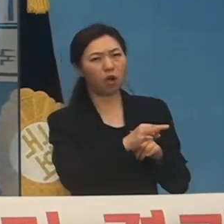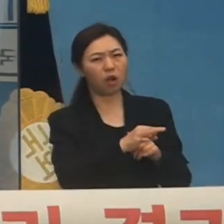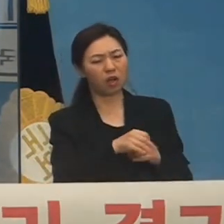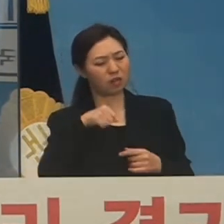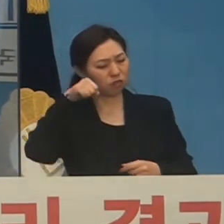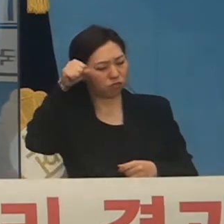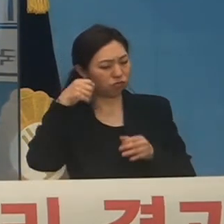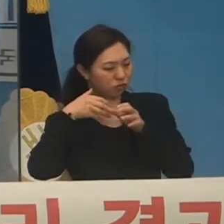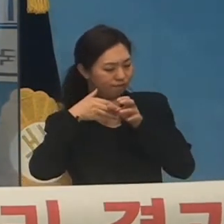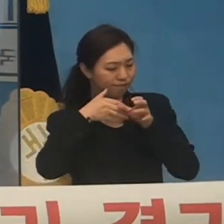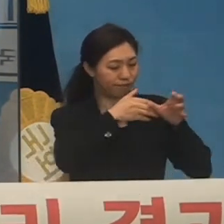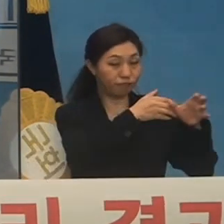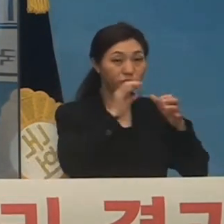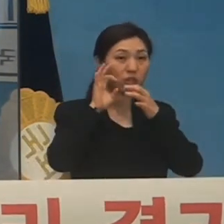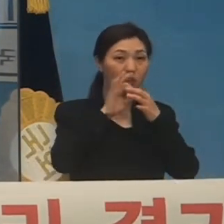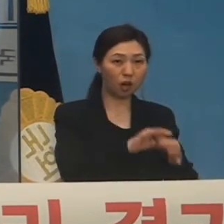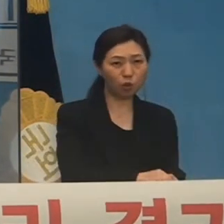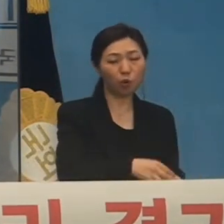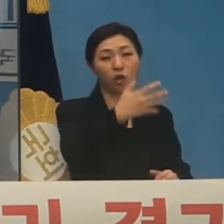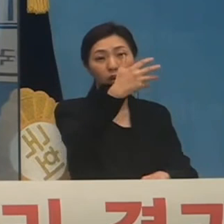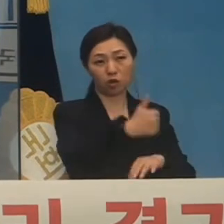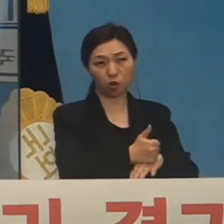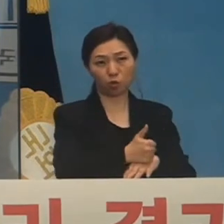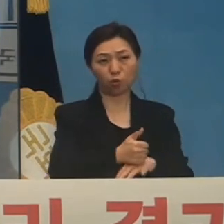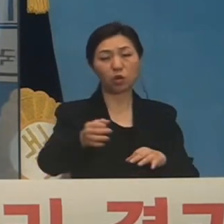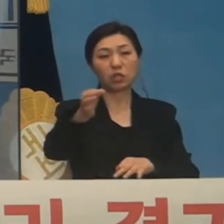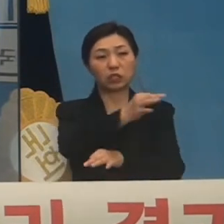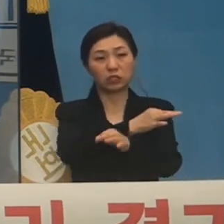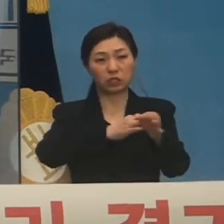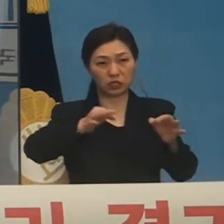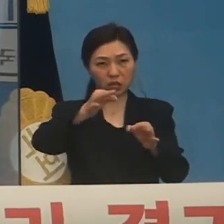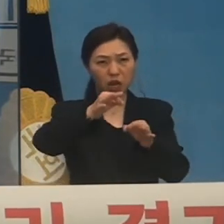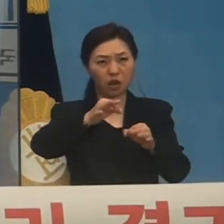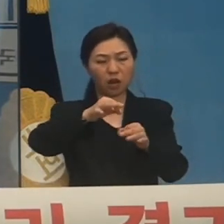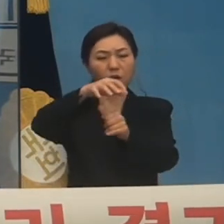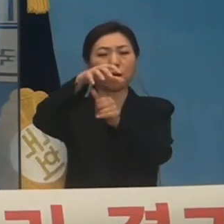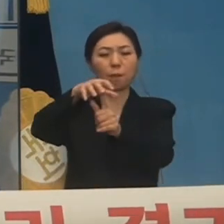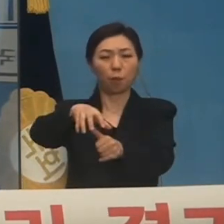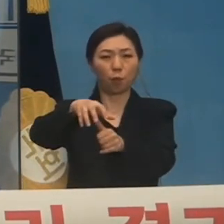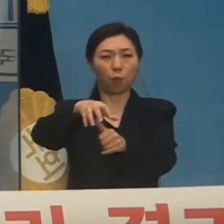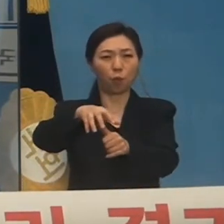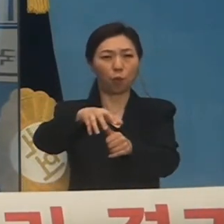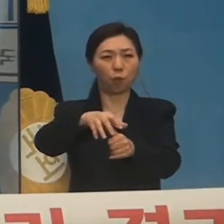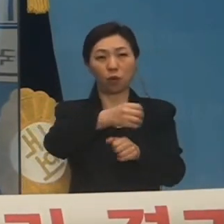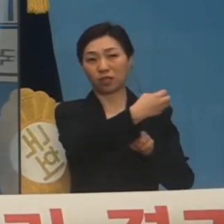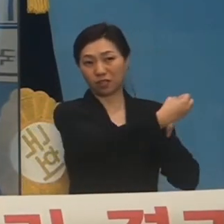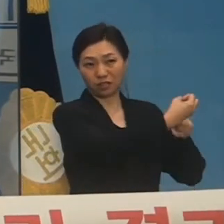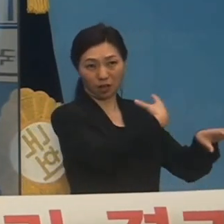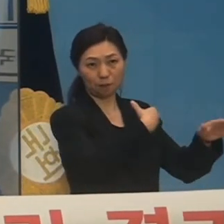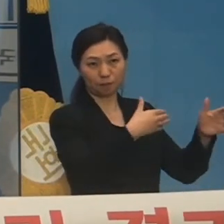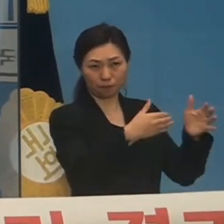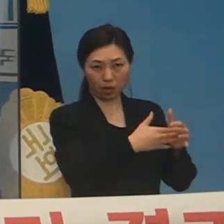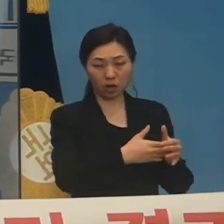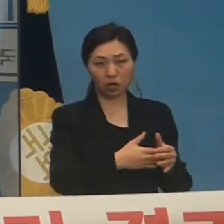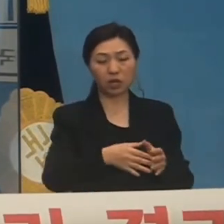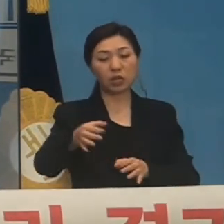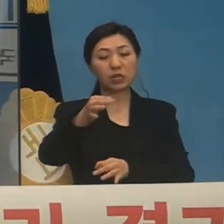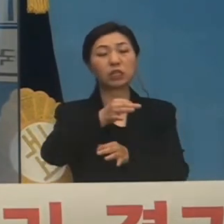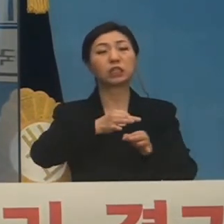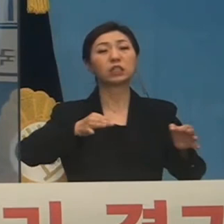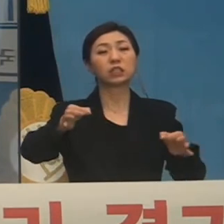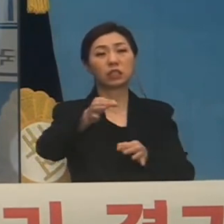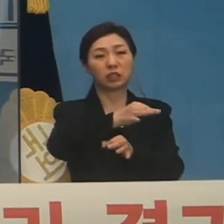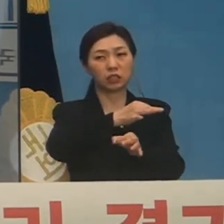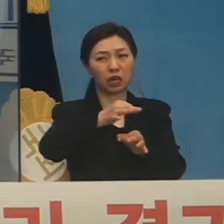지속했고 결국 시장 격리를 실시하겠다는 답변을 받아냈습니다. 그러나 그 시장